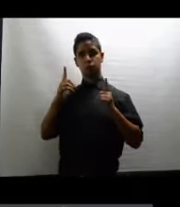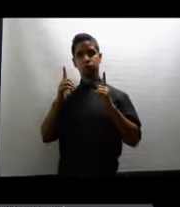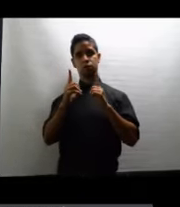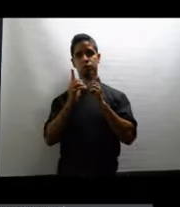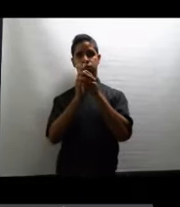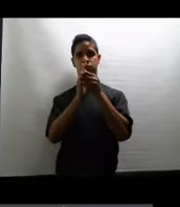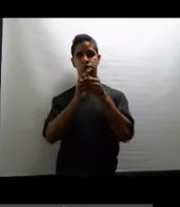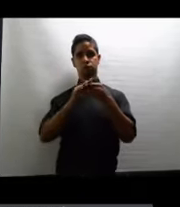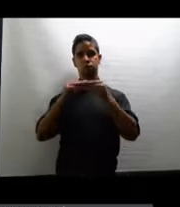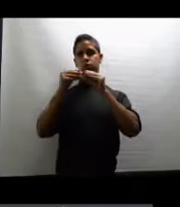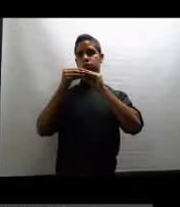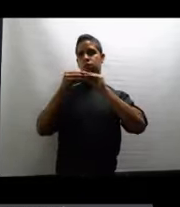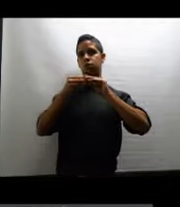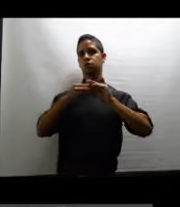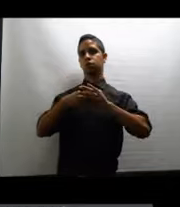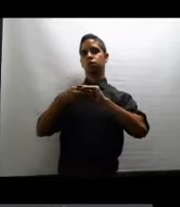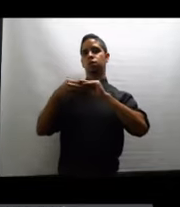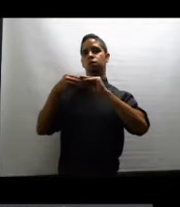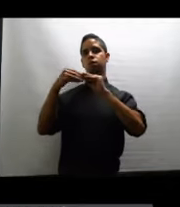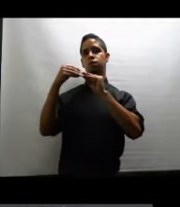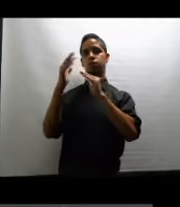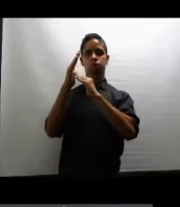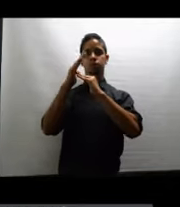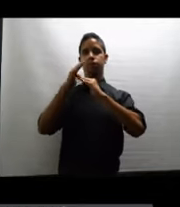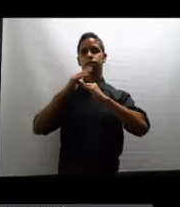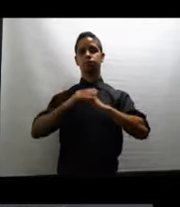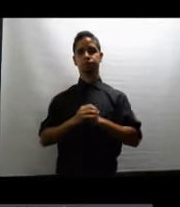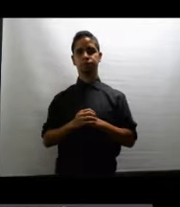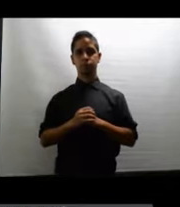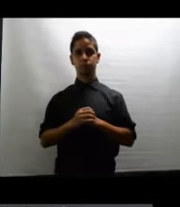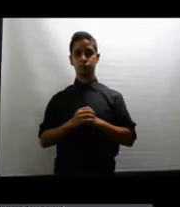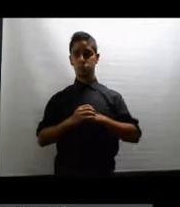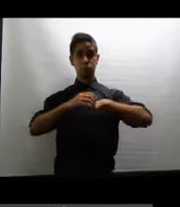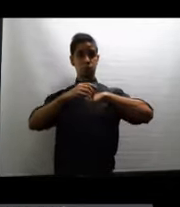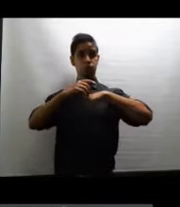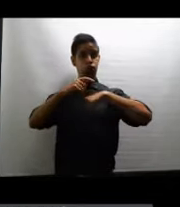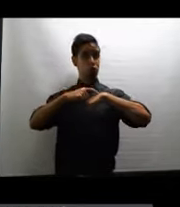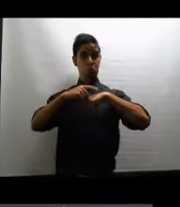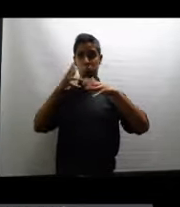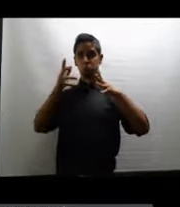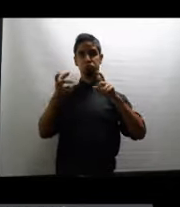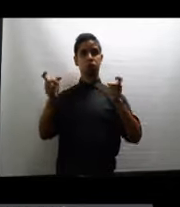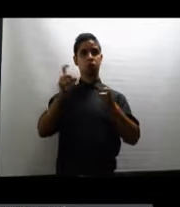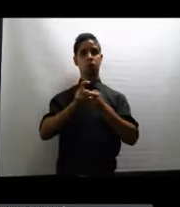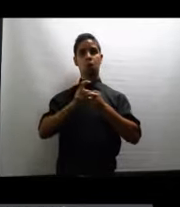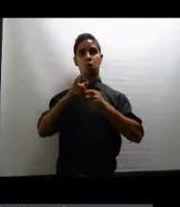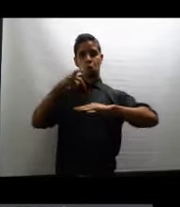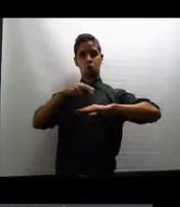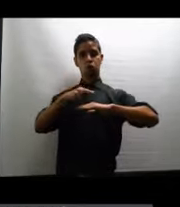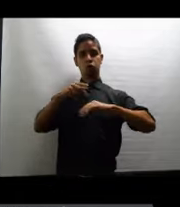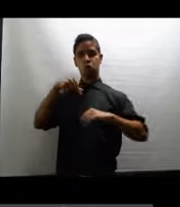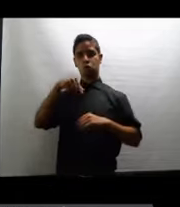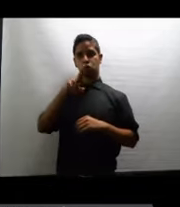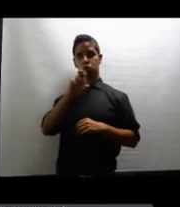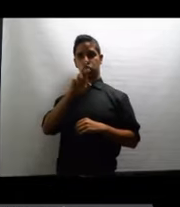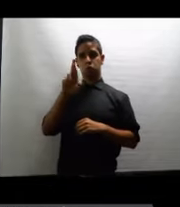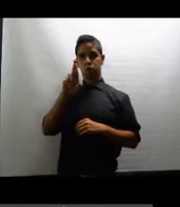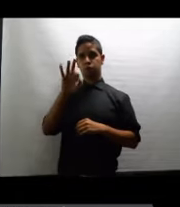beso espectacular. Los tiempos han cambiado. Puerto Rico Queer Film Fest.